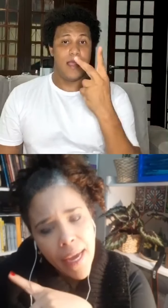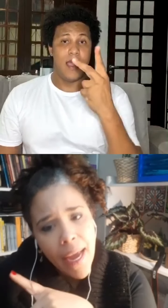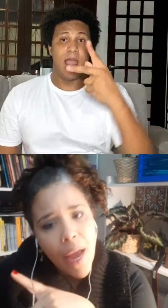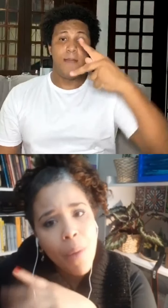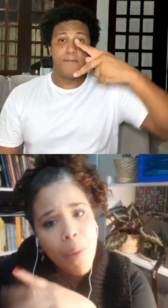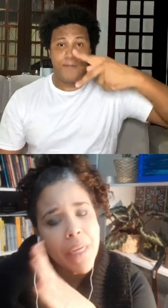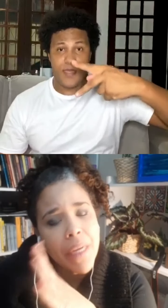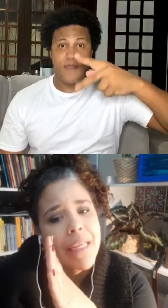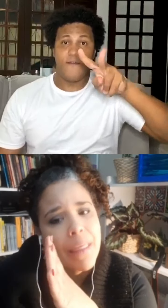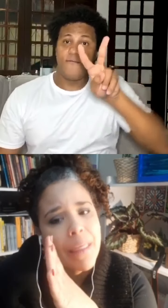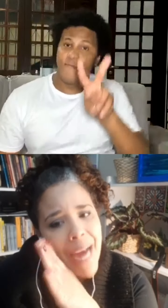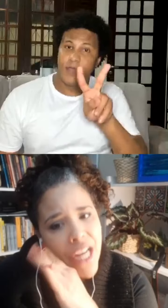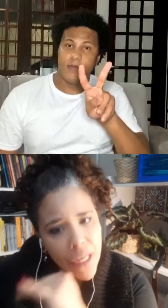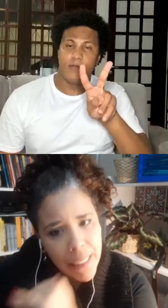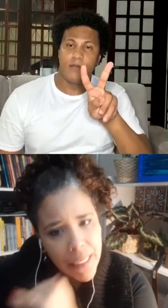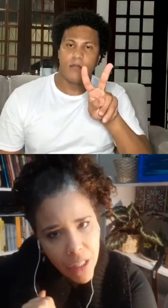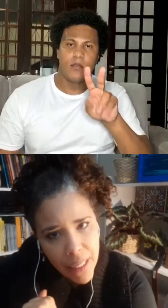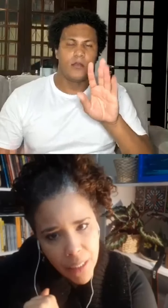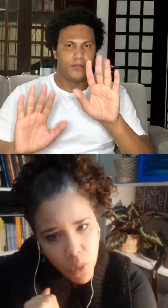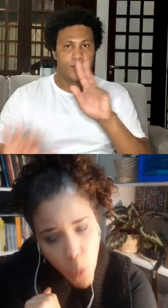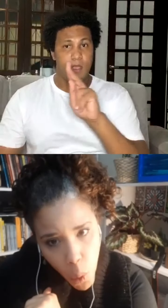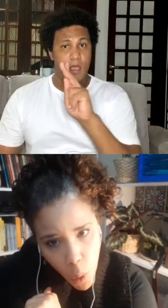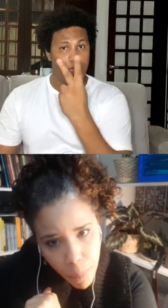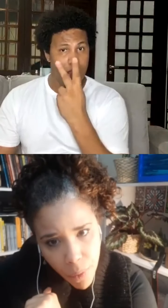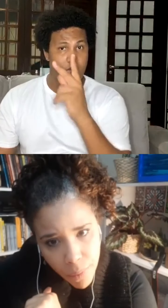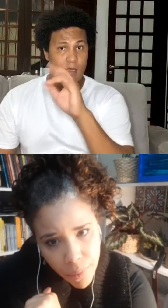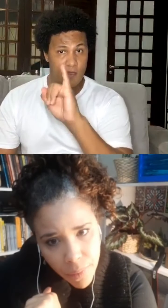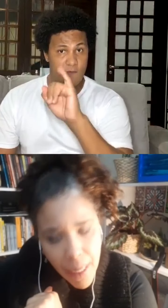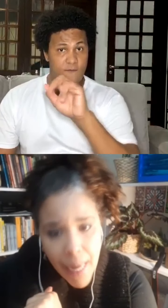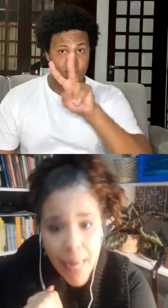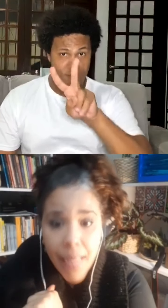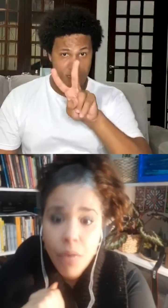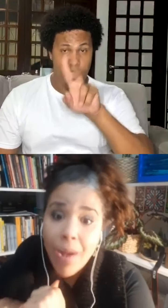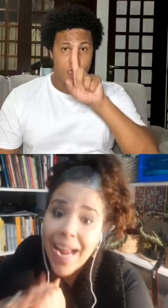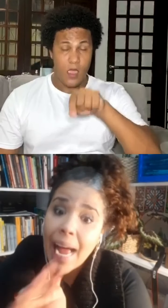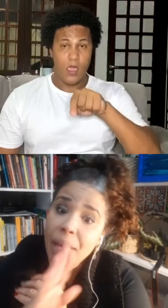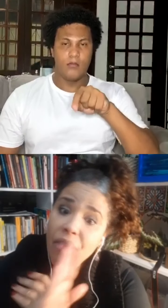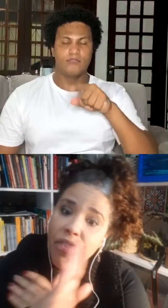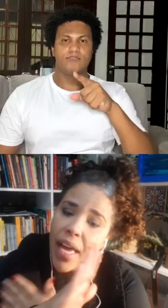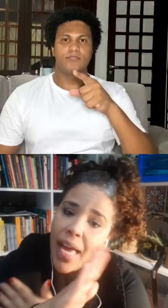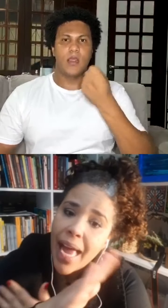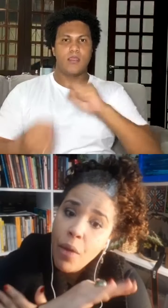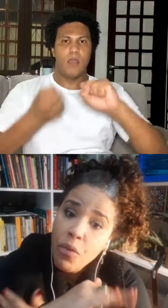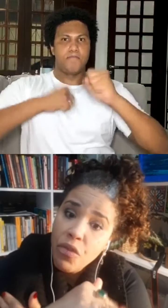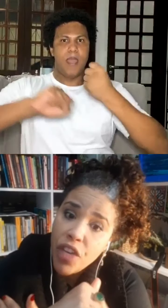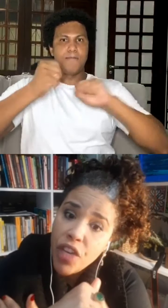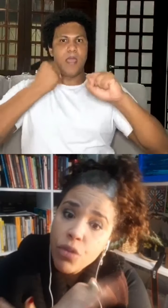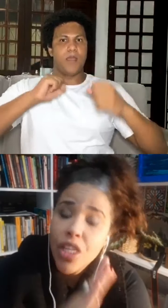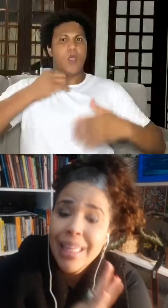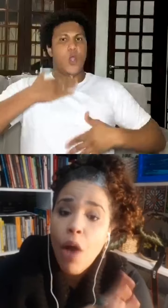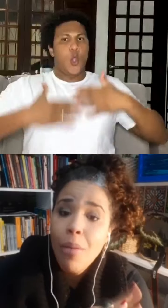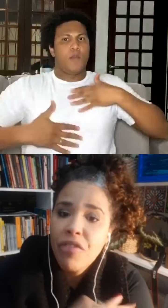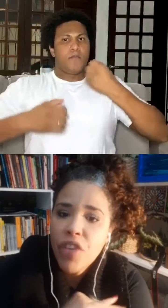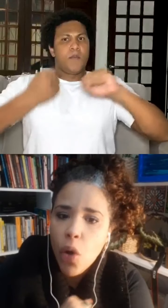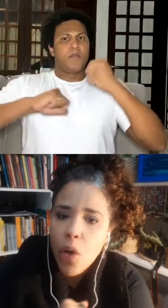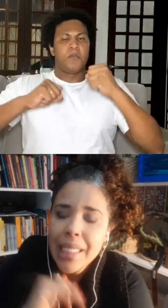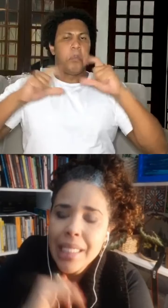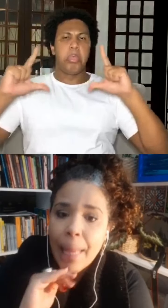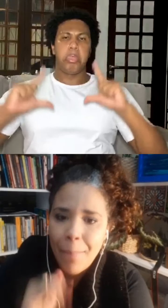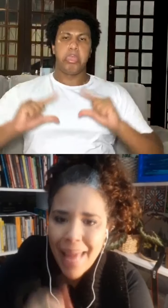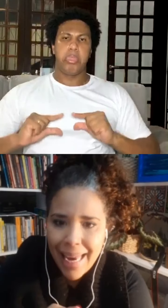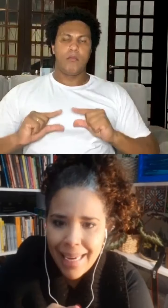é uma doença que baixa a resistência no corpo. E o HPV é um vírus que dá uma virose